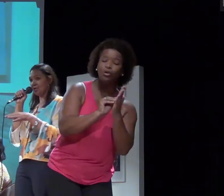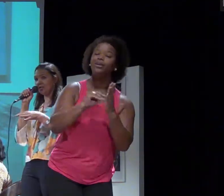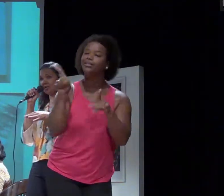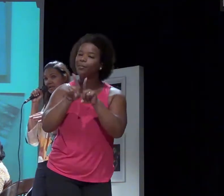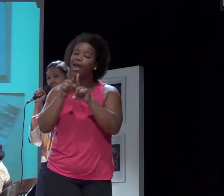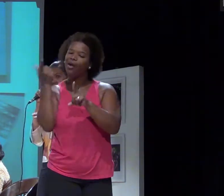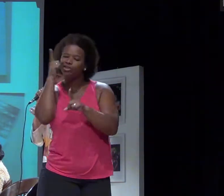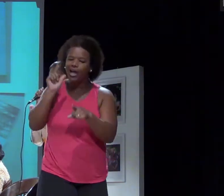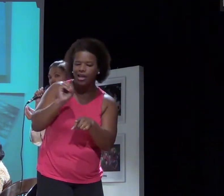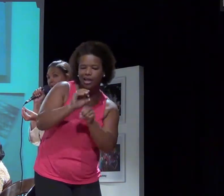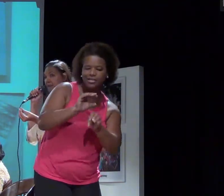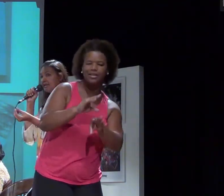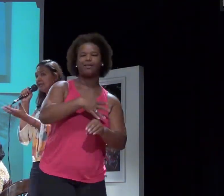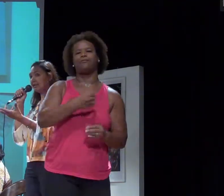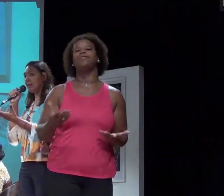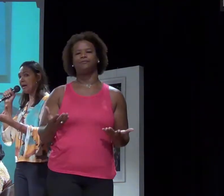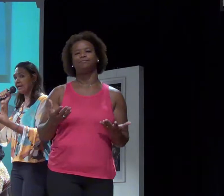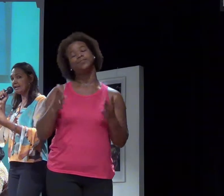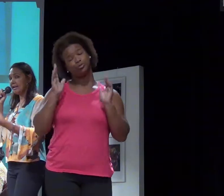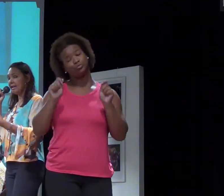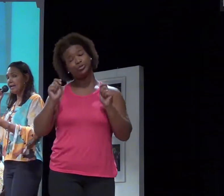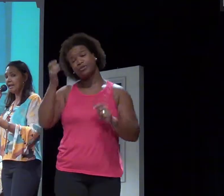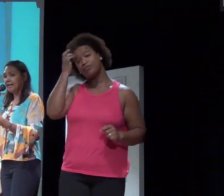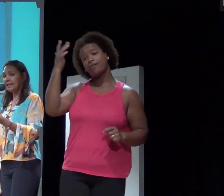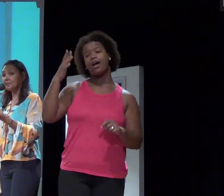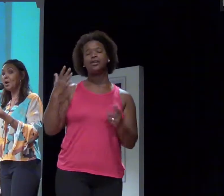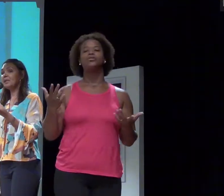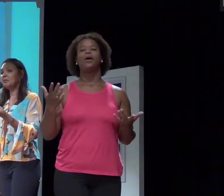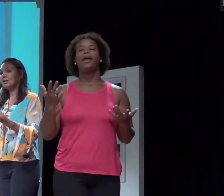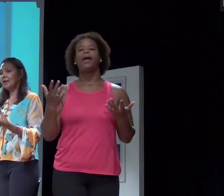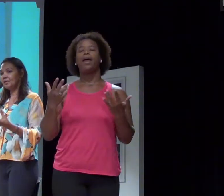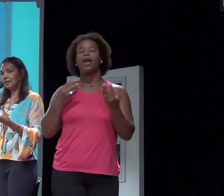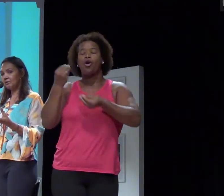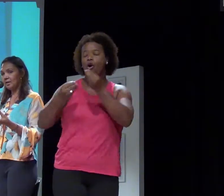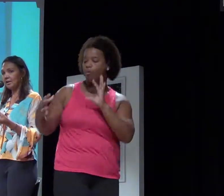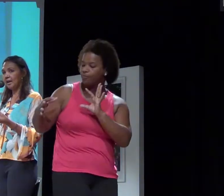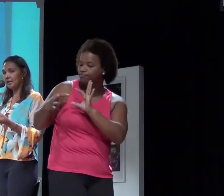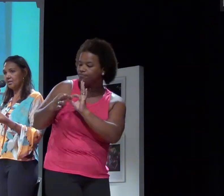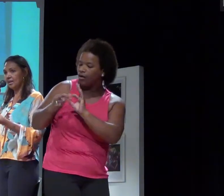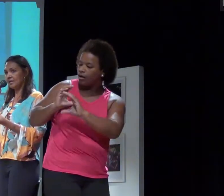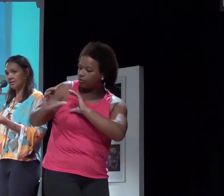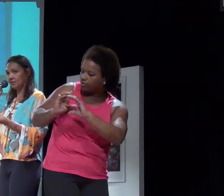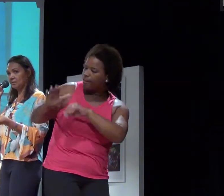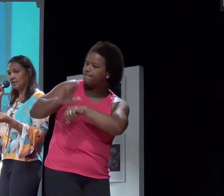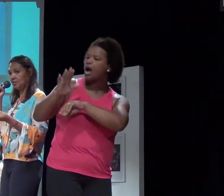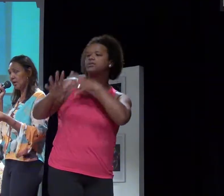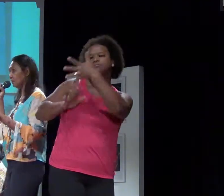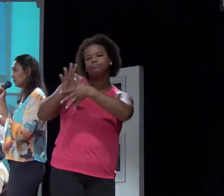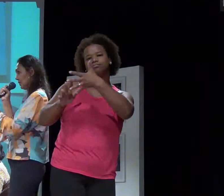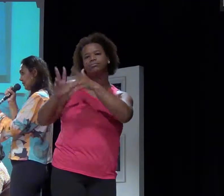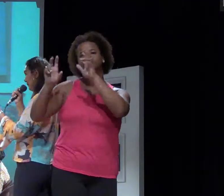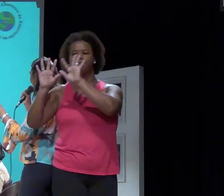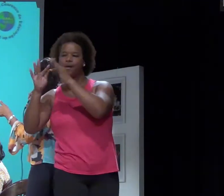estratégia que nós utilizamos para facilitar mais, né, essa proximidade da língua de sinais com relação às famílias e